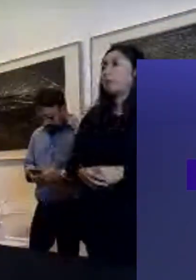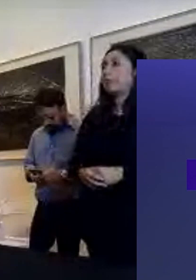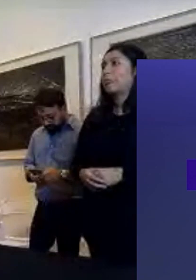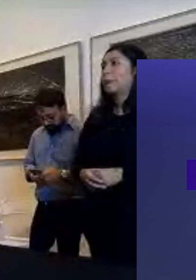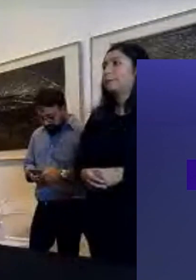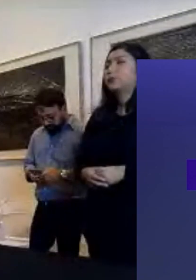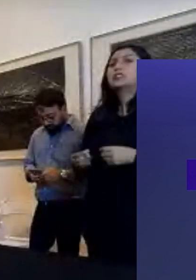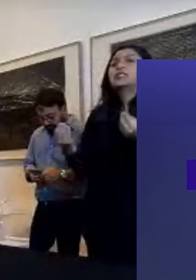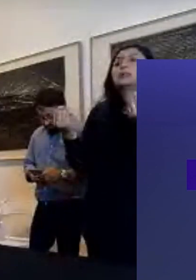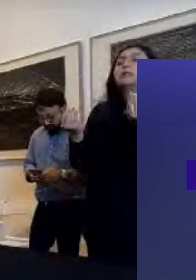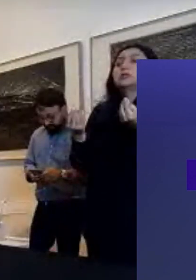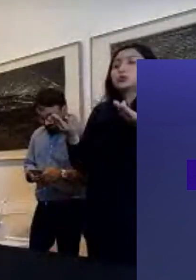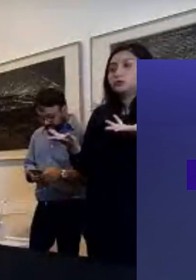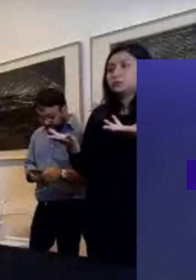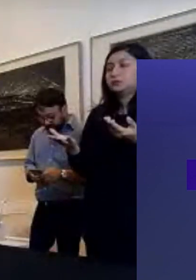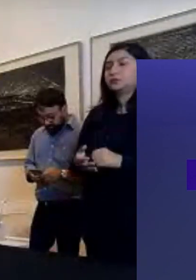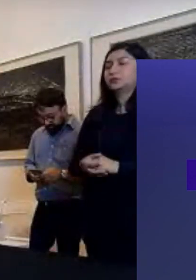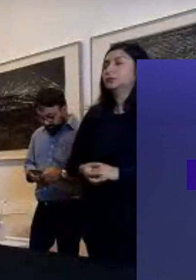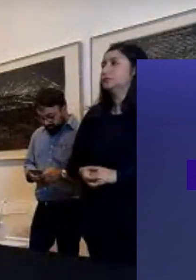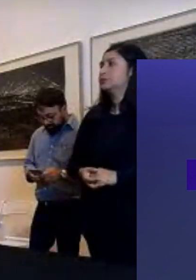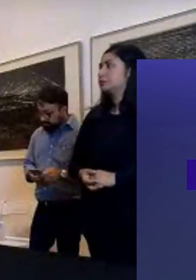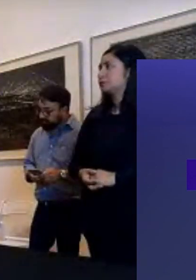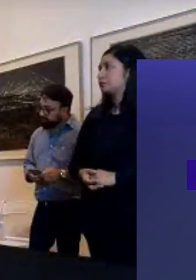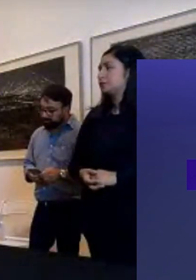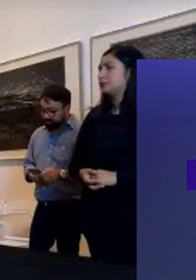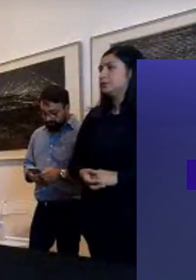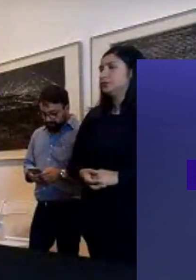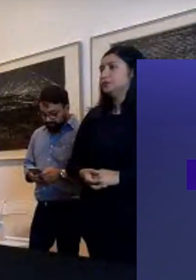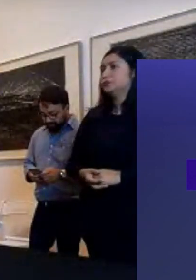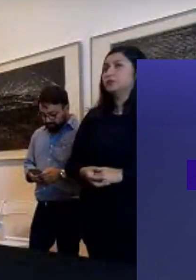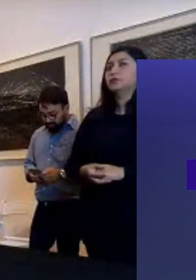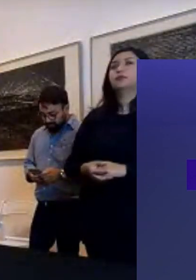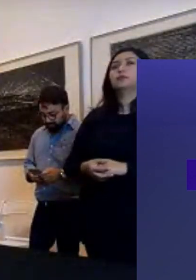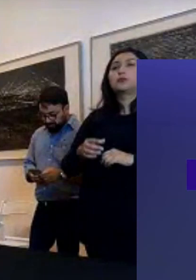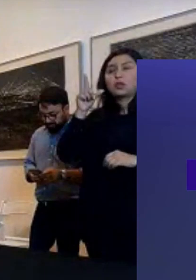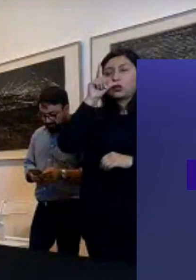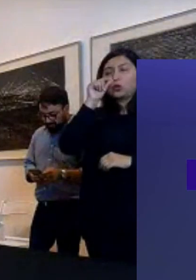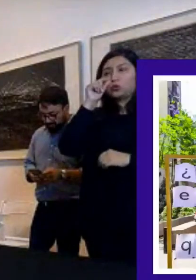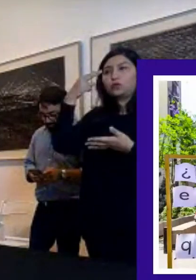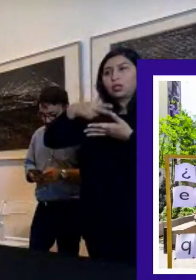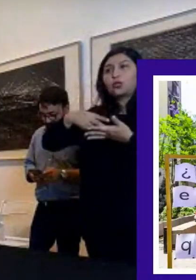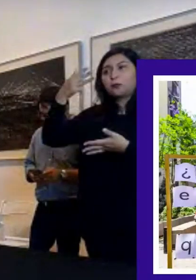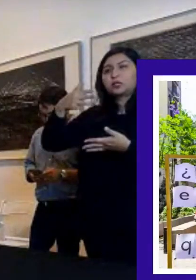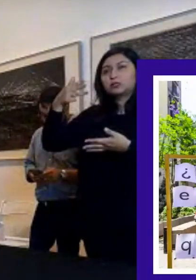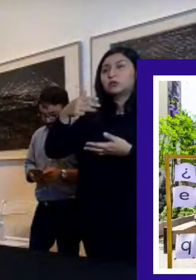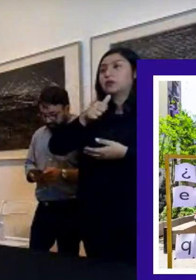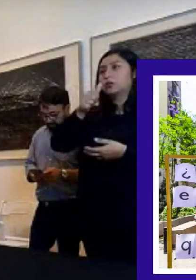Entonces, ¿qué ocurrió? En octubre del 2019, como todos saben,